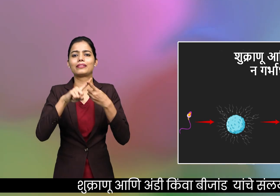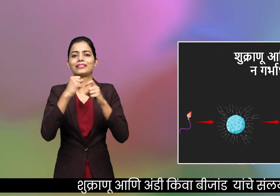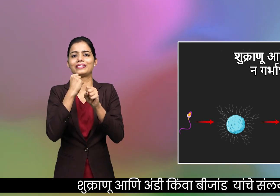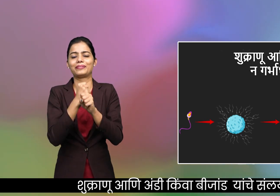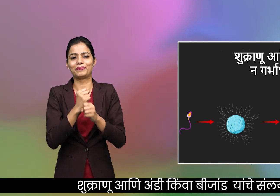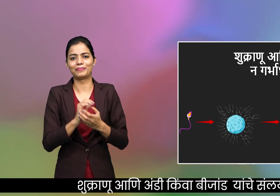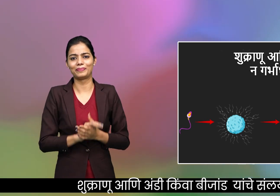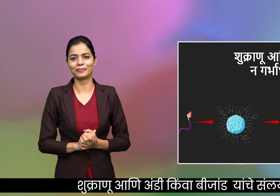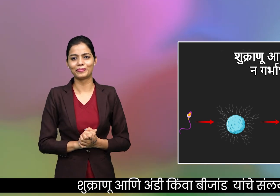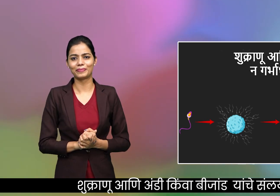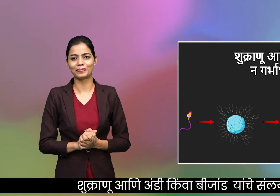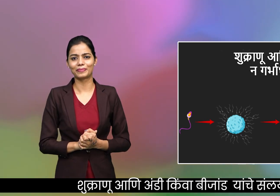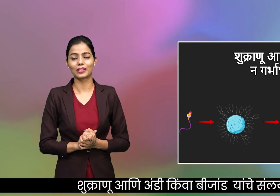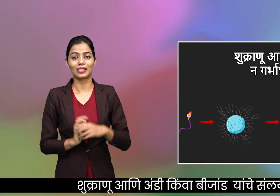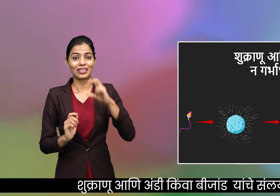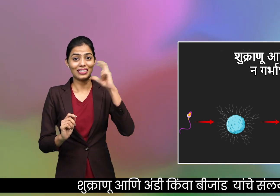मिलन.